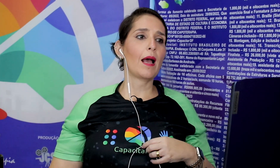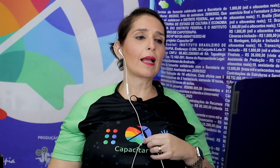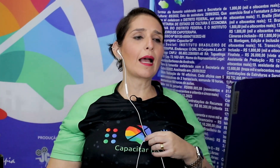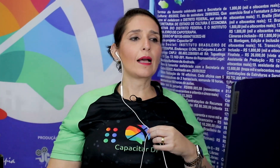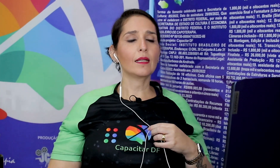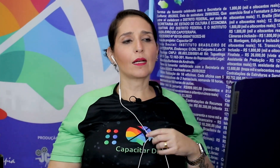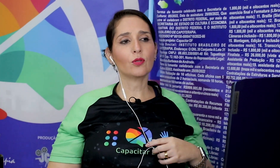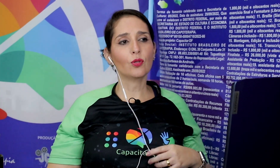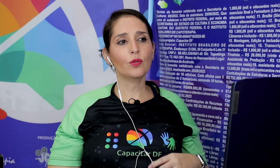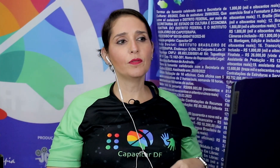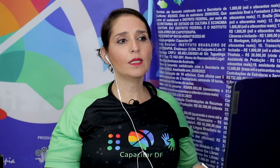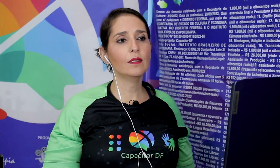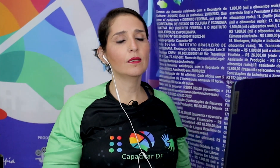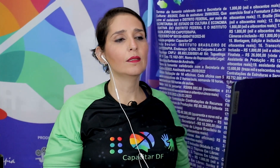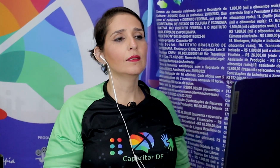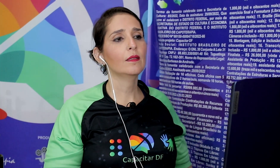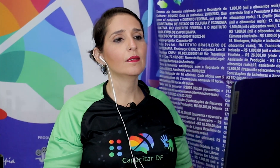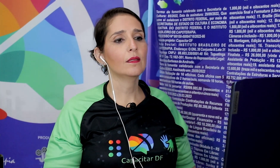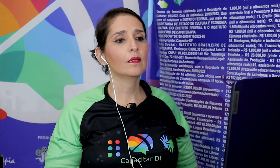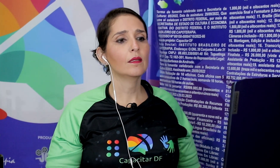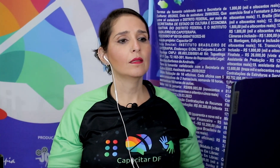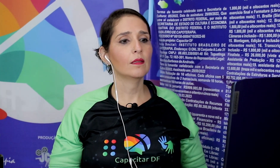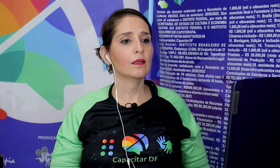Vamos lá, Carla, tá com dúvida?